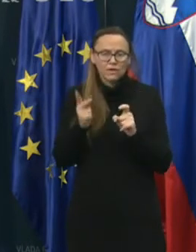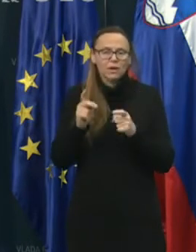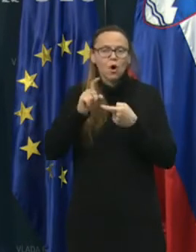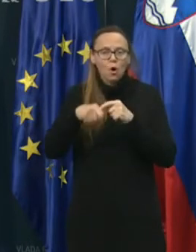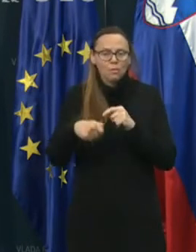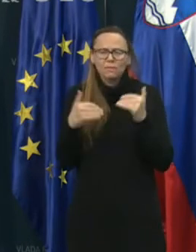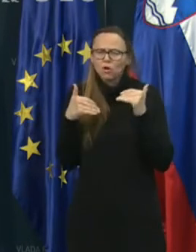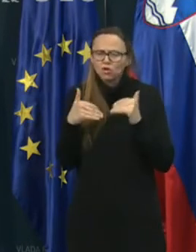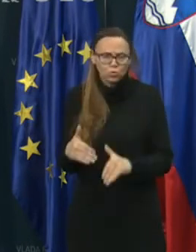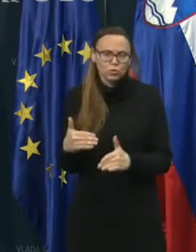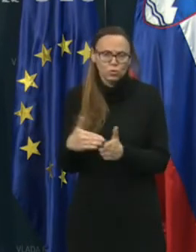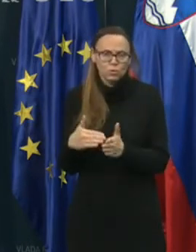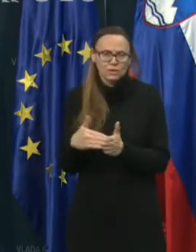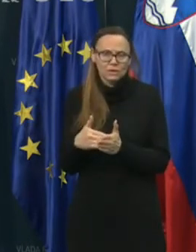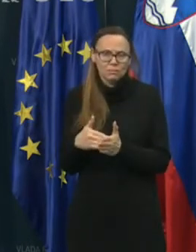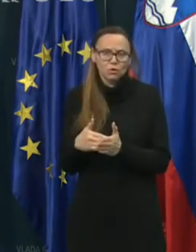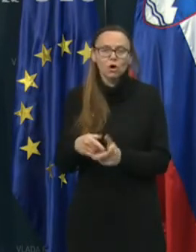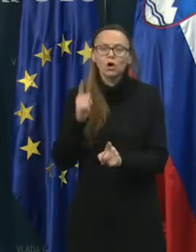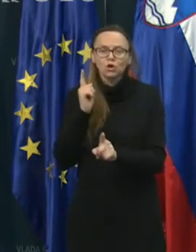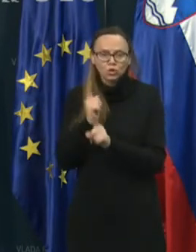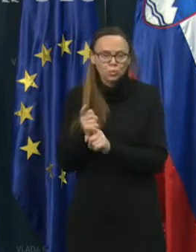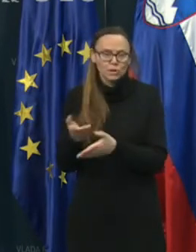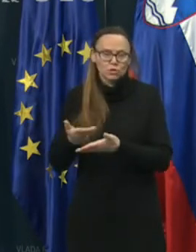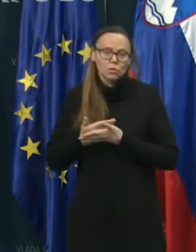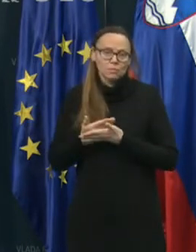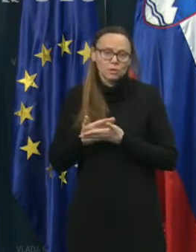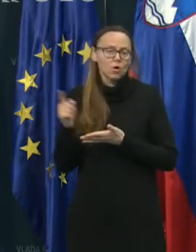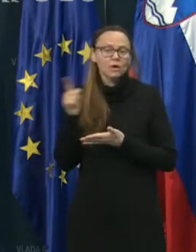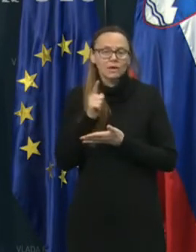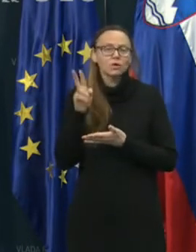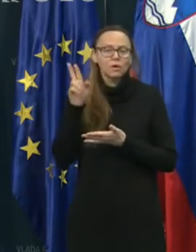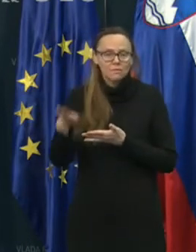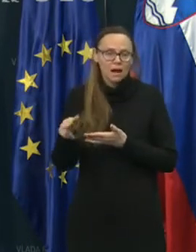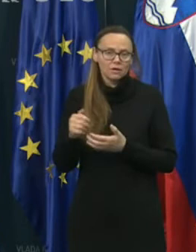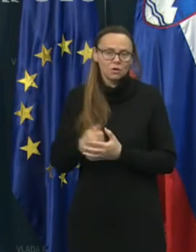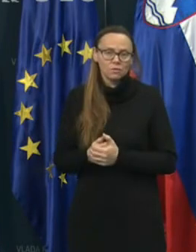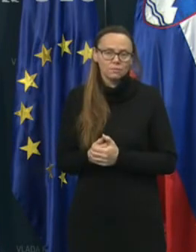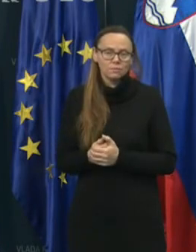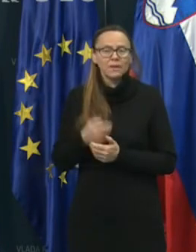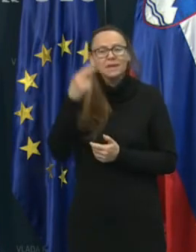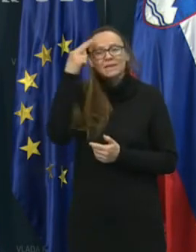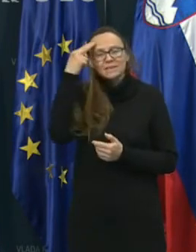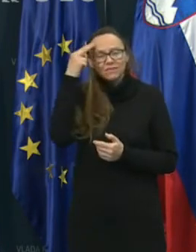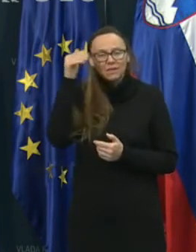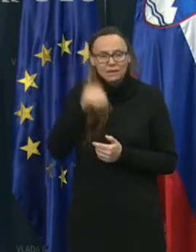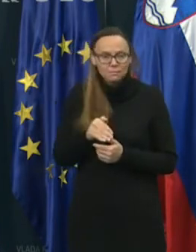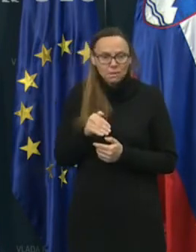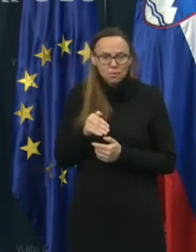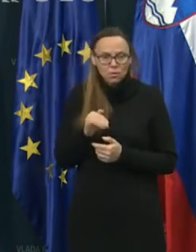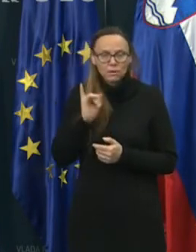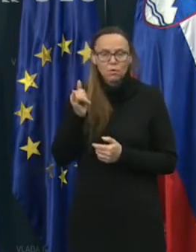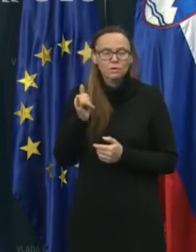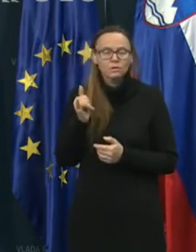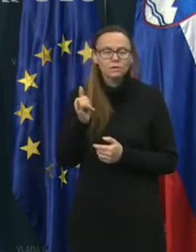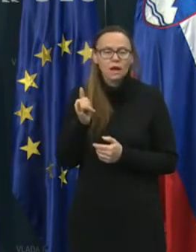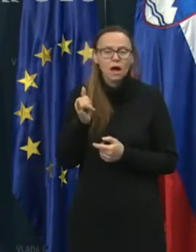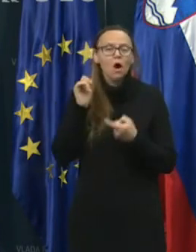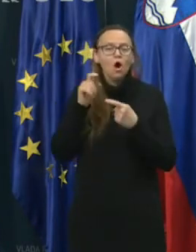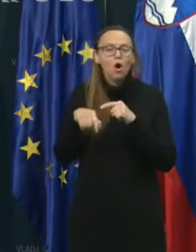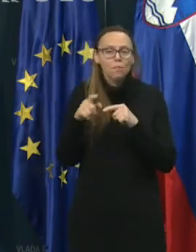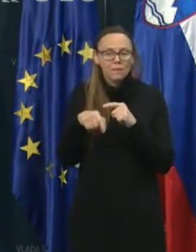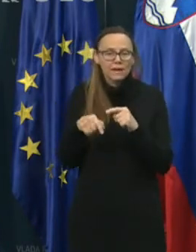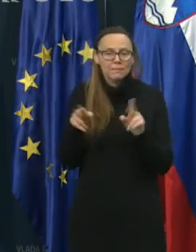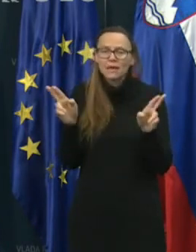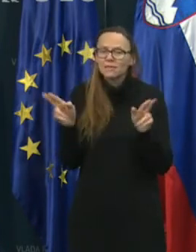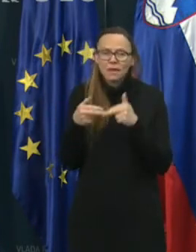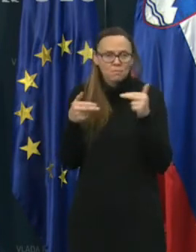opremo nujno potrebujejo, jo tudi dobijo in jo imajo. Zavedati pa se moramo, da opreme